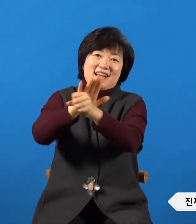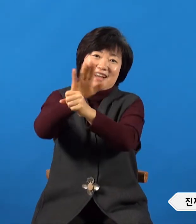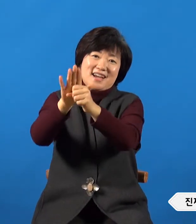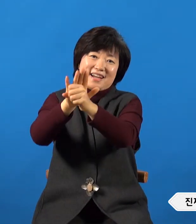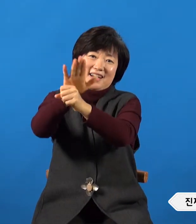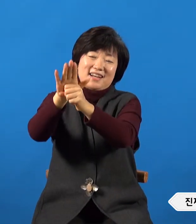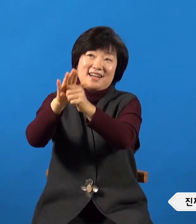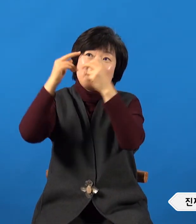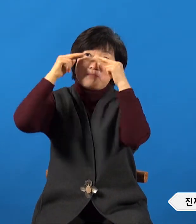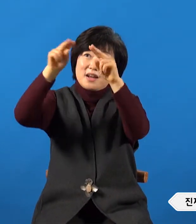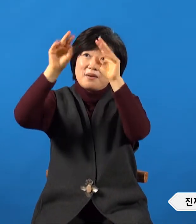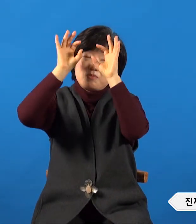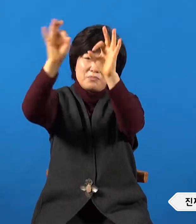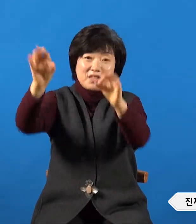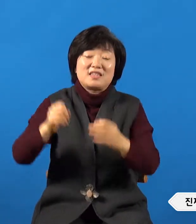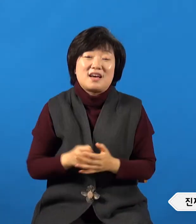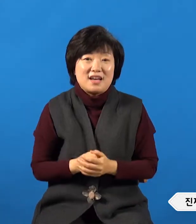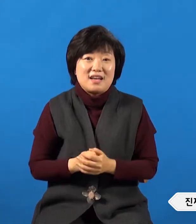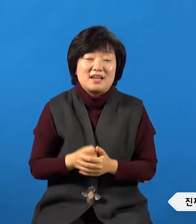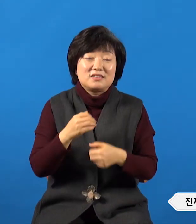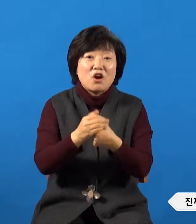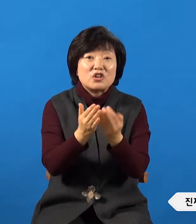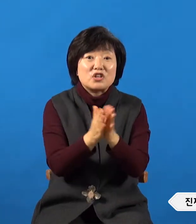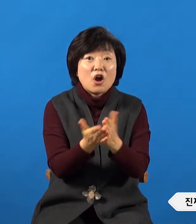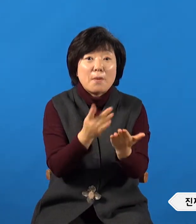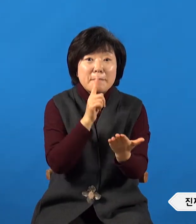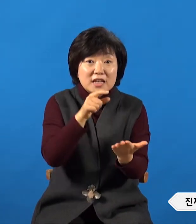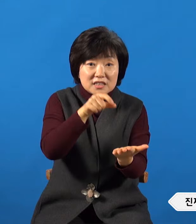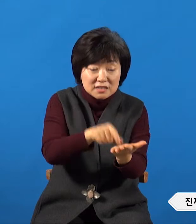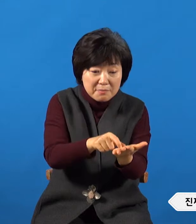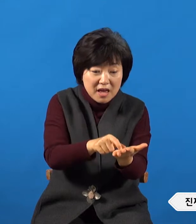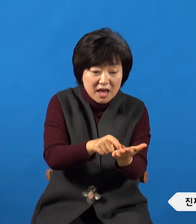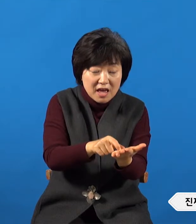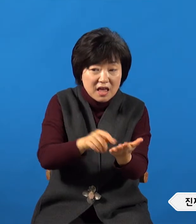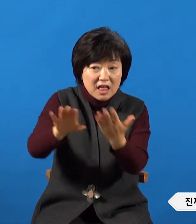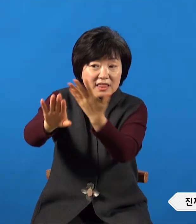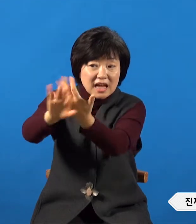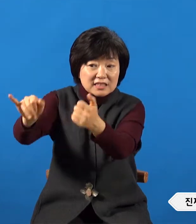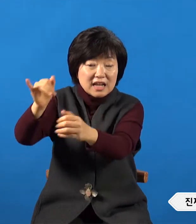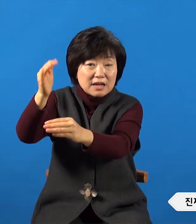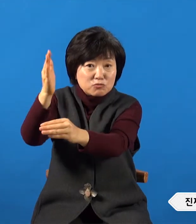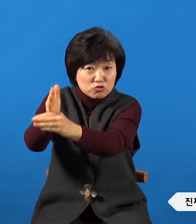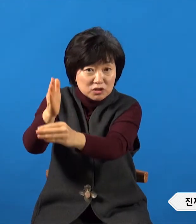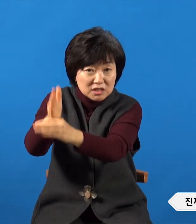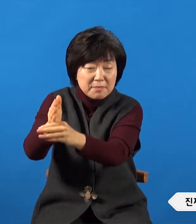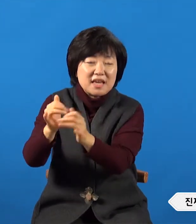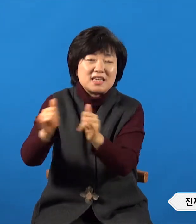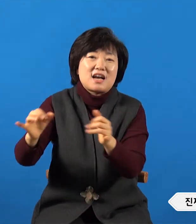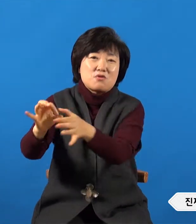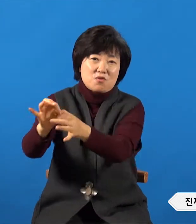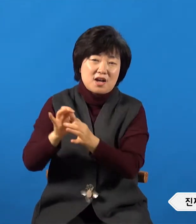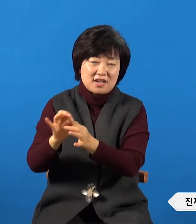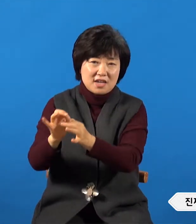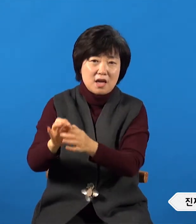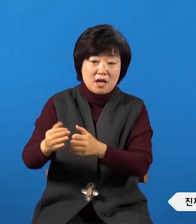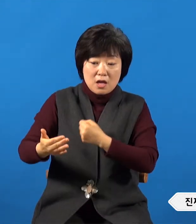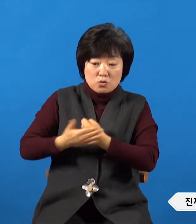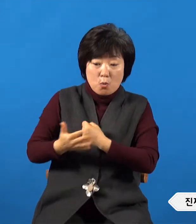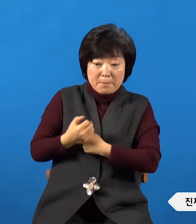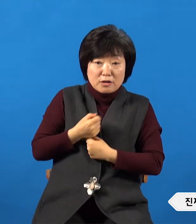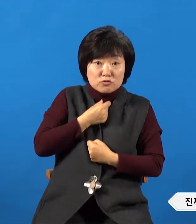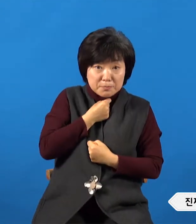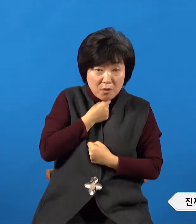바라보게 됩니다. 그래서 성경은 우리에게 말씀합니다. 상대방 중심의 인간관계, 도움을